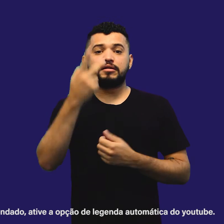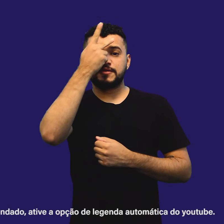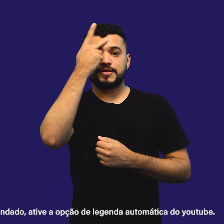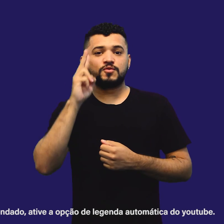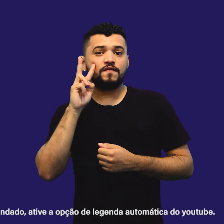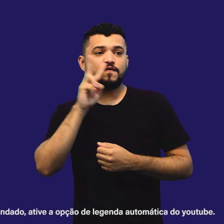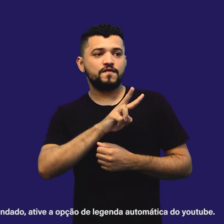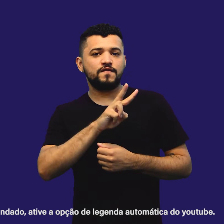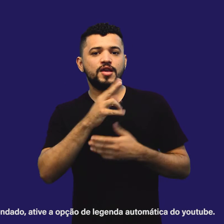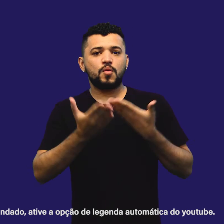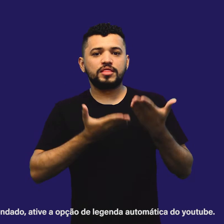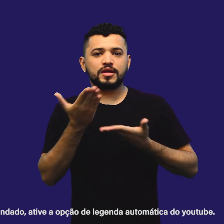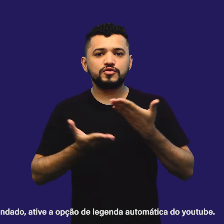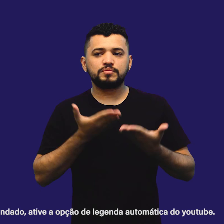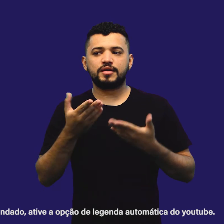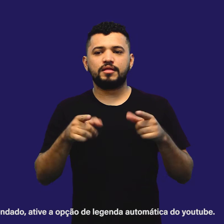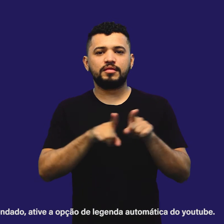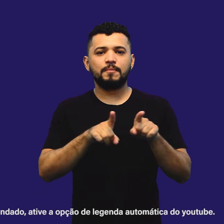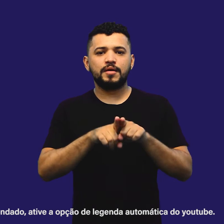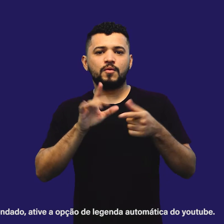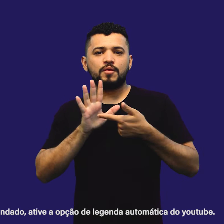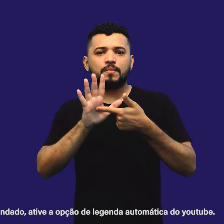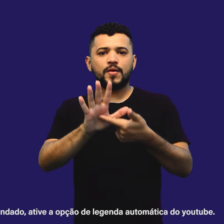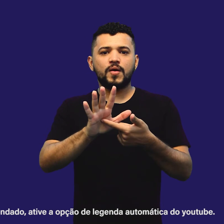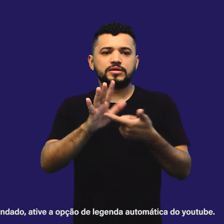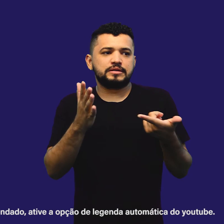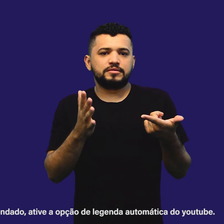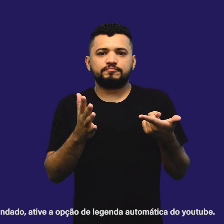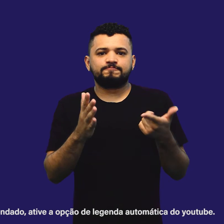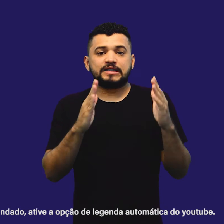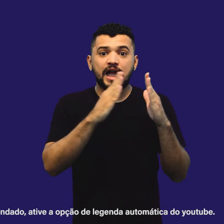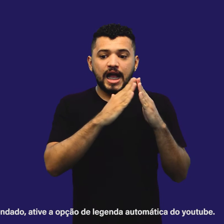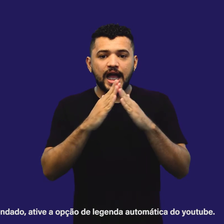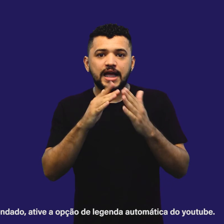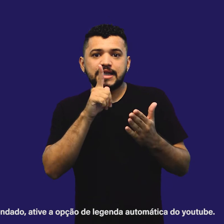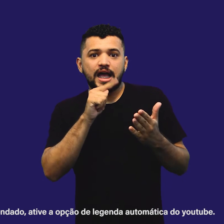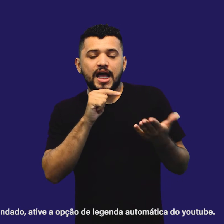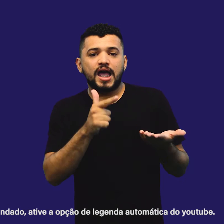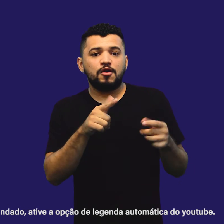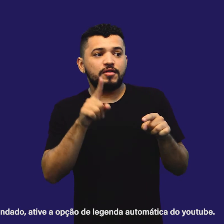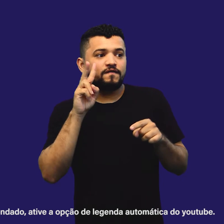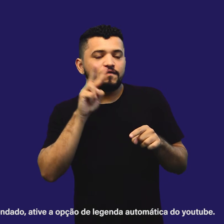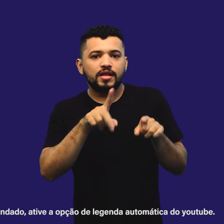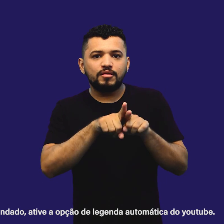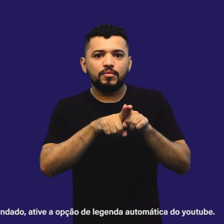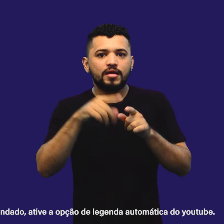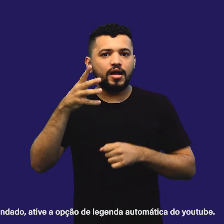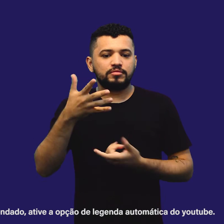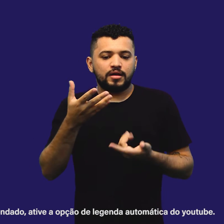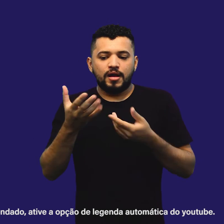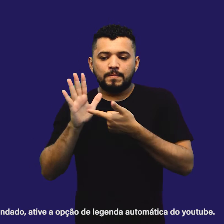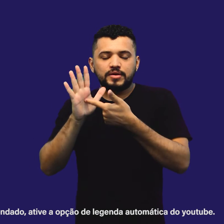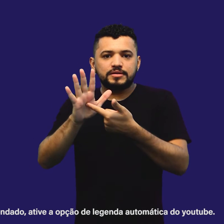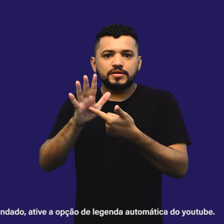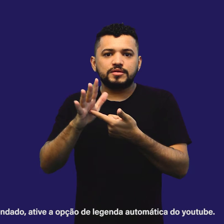oferece uma água da casa, quando elas consomem, vem a apresentação do produto, como os detalhes encantam,